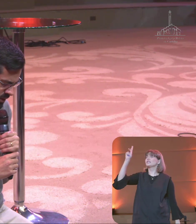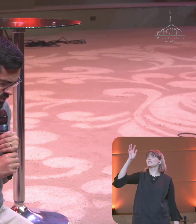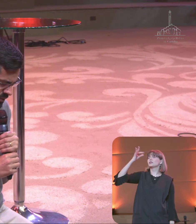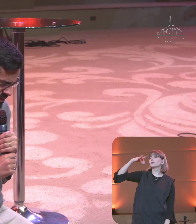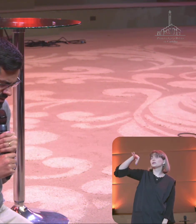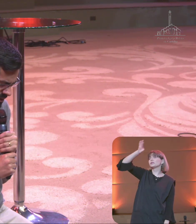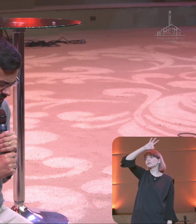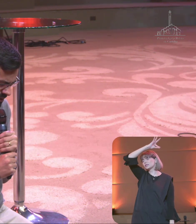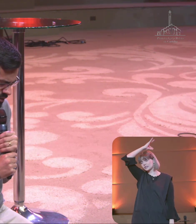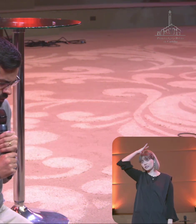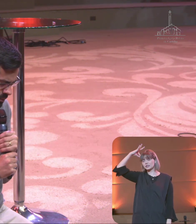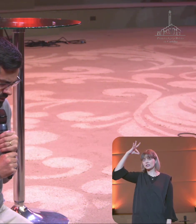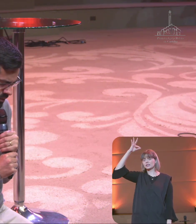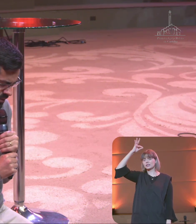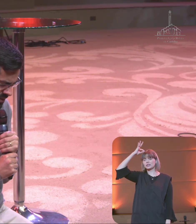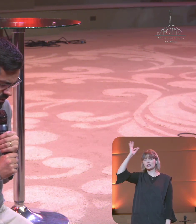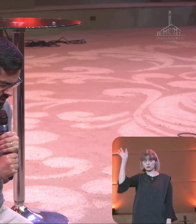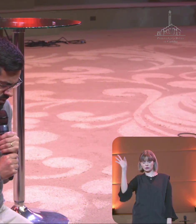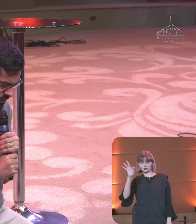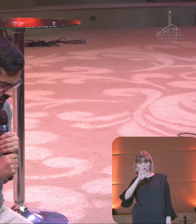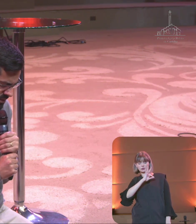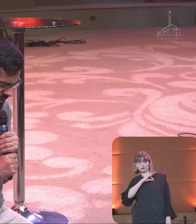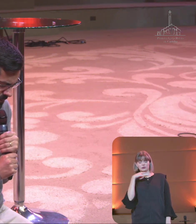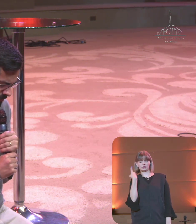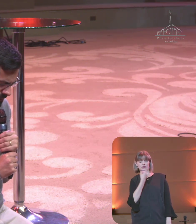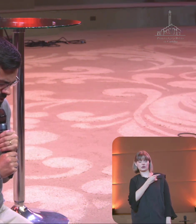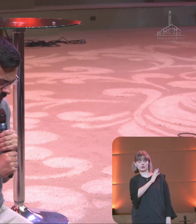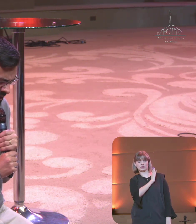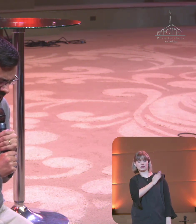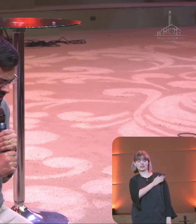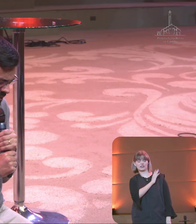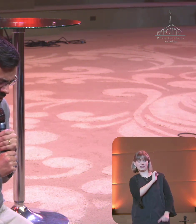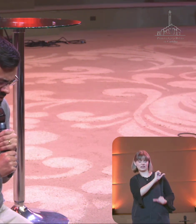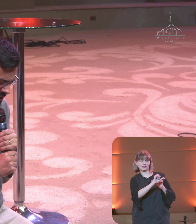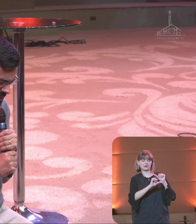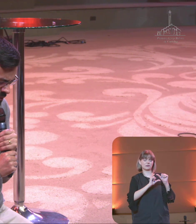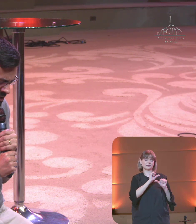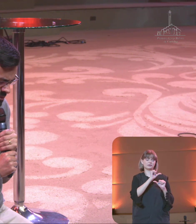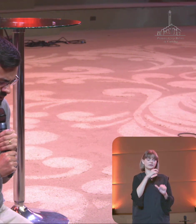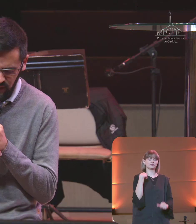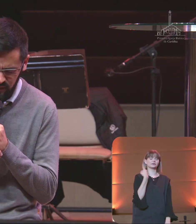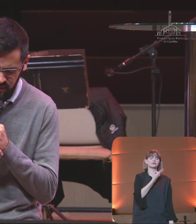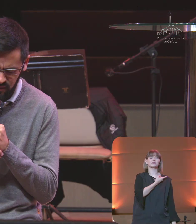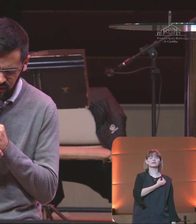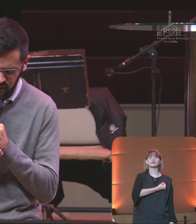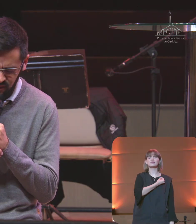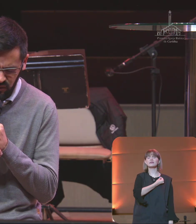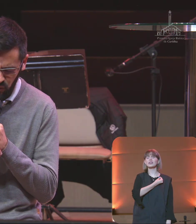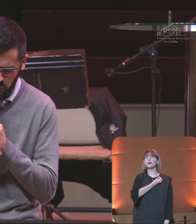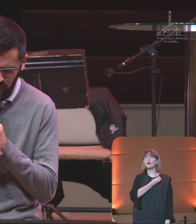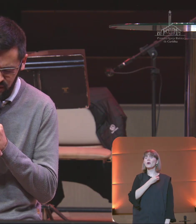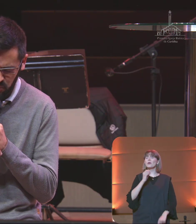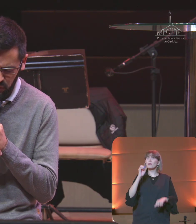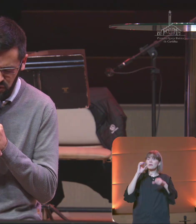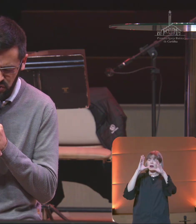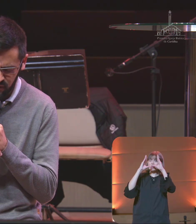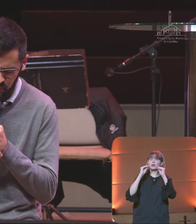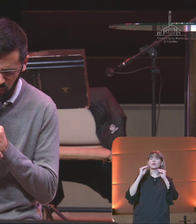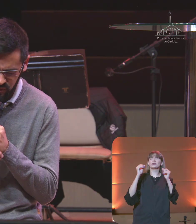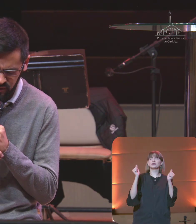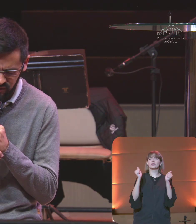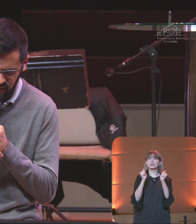nossos corações, transformando, ó Deus, as nossas vidas. Mas, Pai, que essa noite seja uma noite de milagres, que essa noite, Pai, seja uma